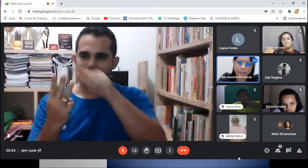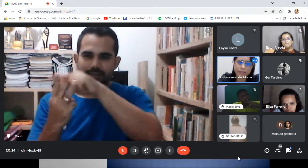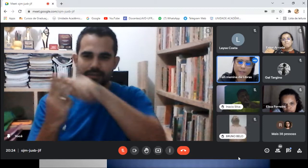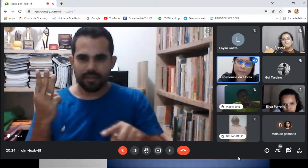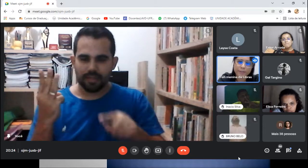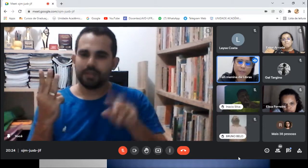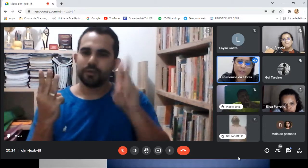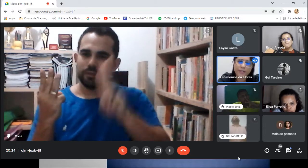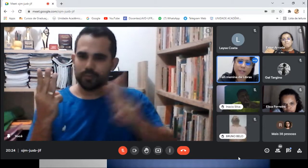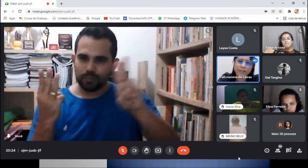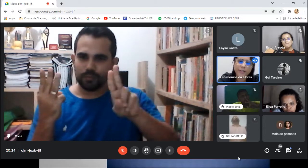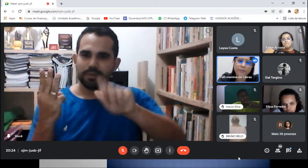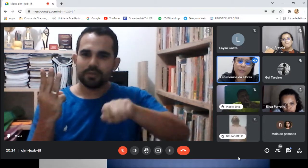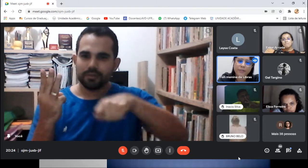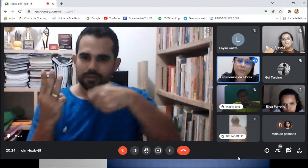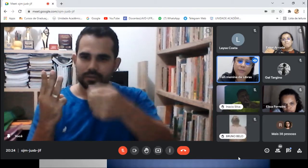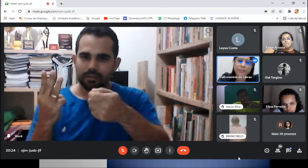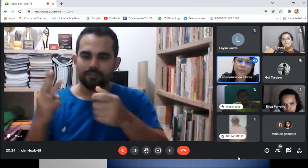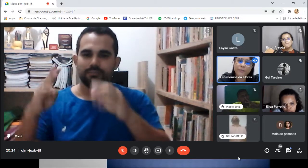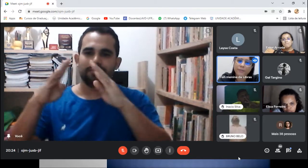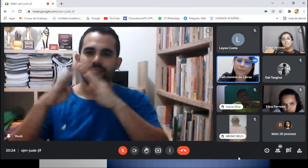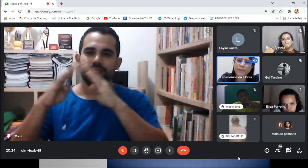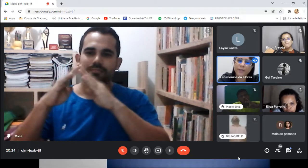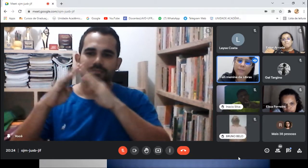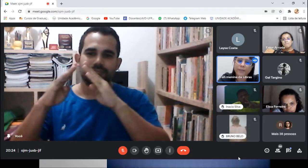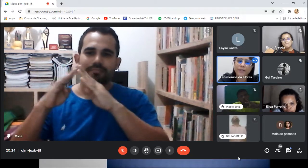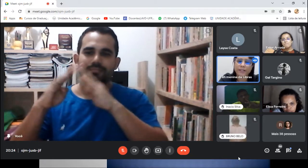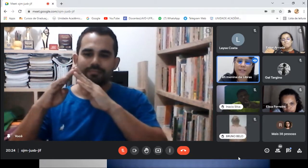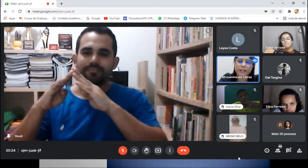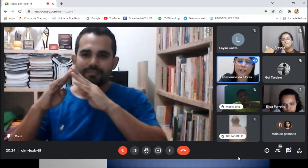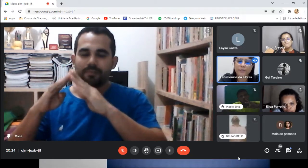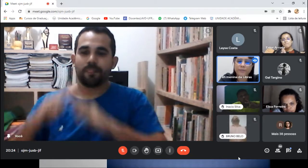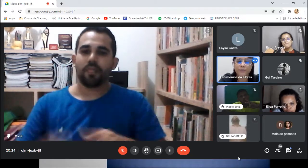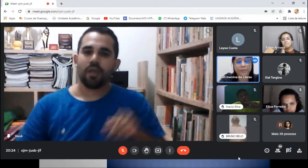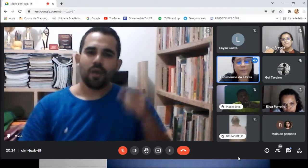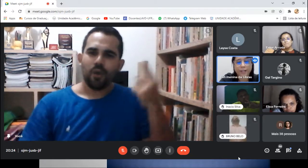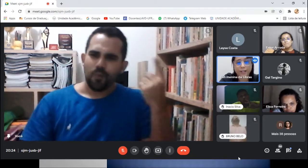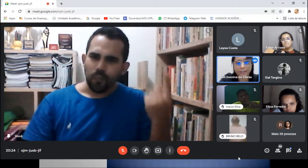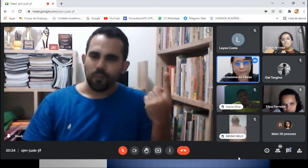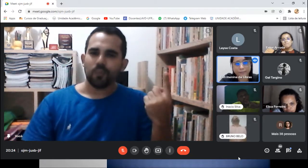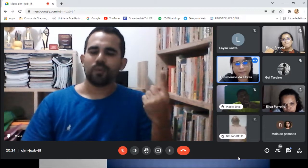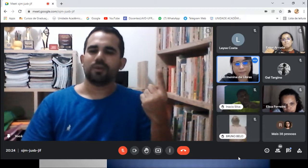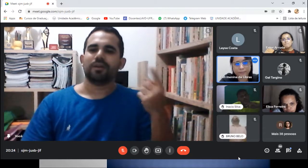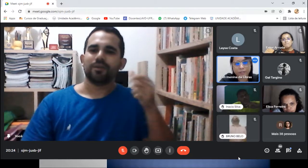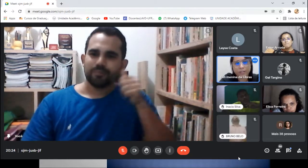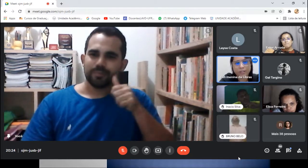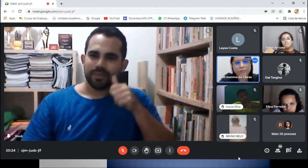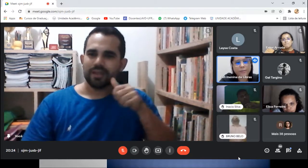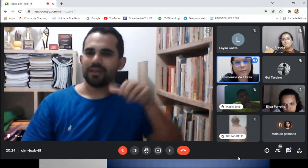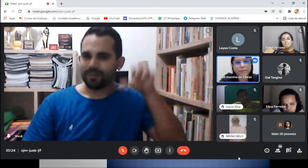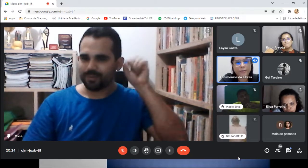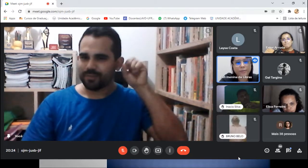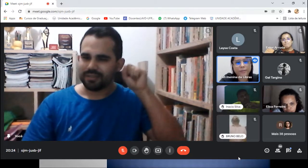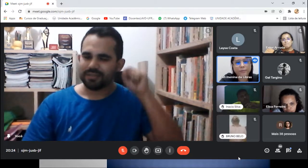3 pessoas sinalizam com essa configuração em B, para sinalizar o signo casa. E uma pessoa,